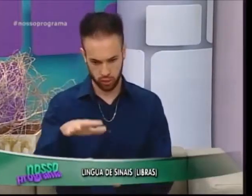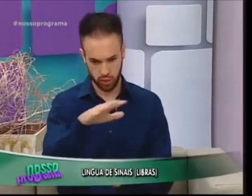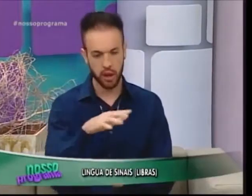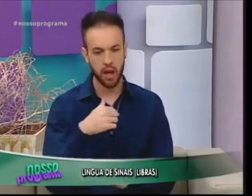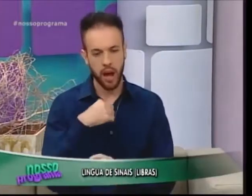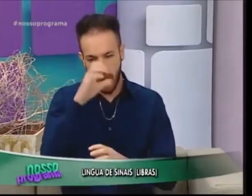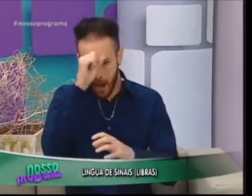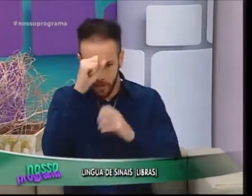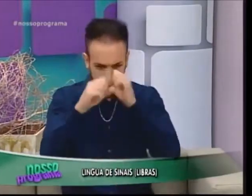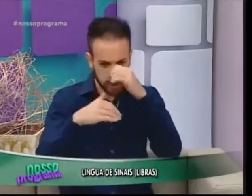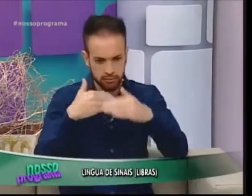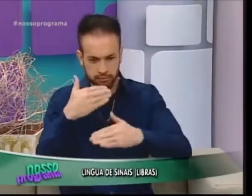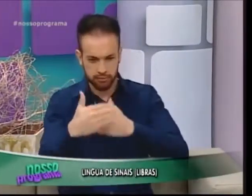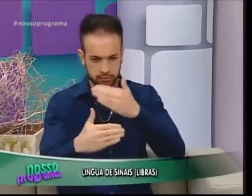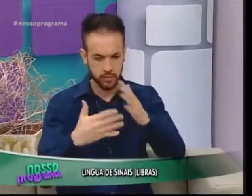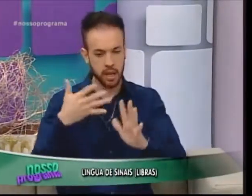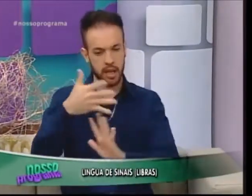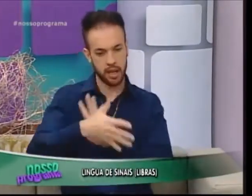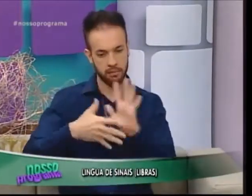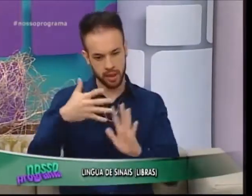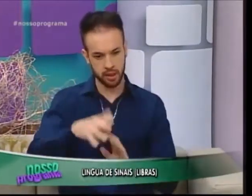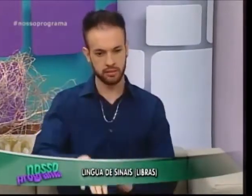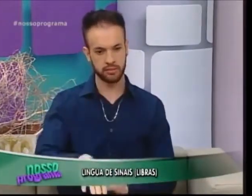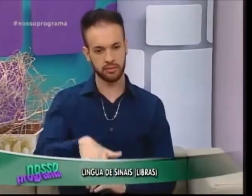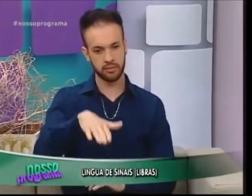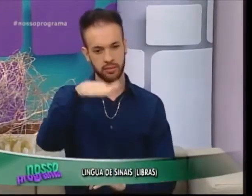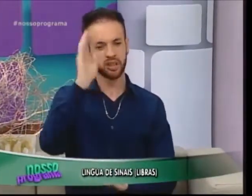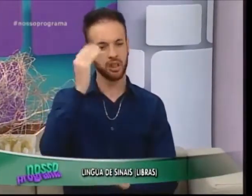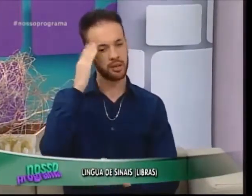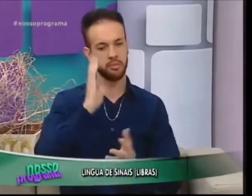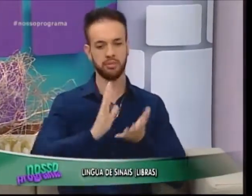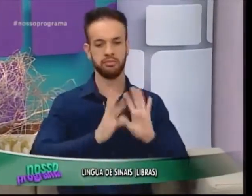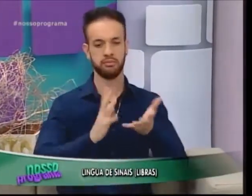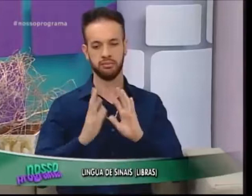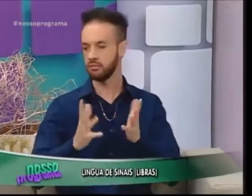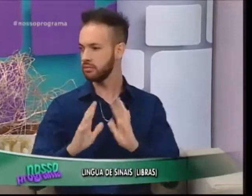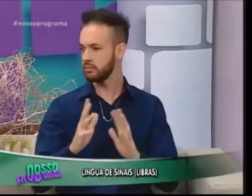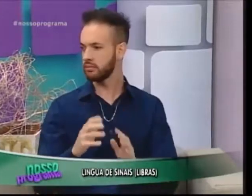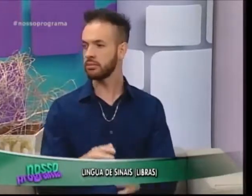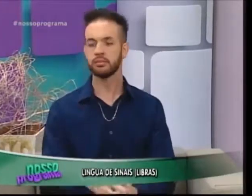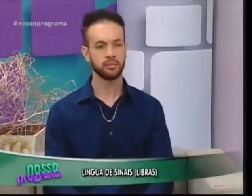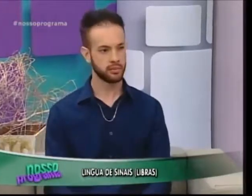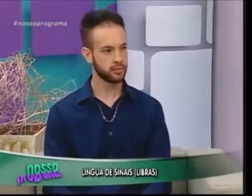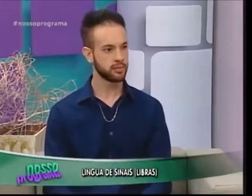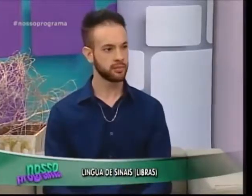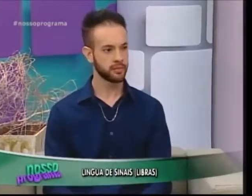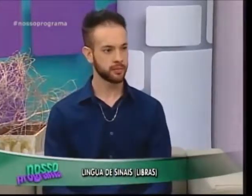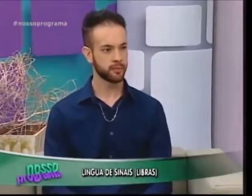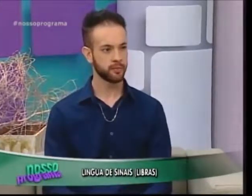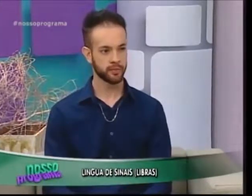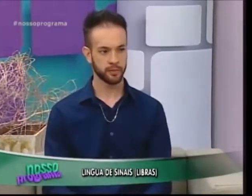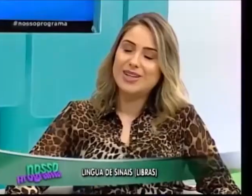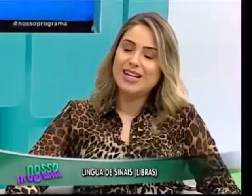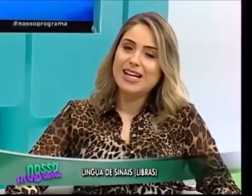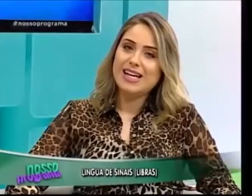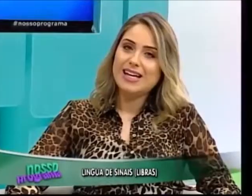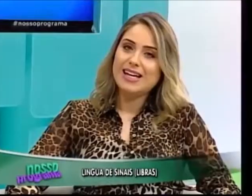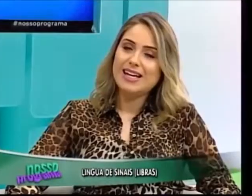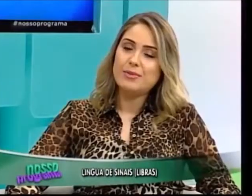estudando também com outros surdos, eu aprendi como se comunicar. Aprendi a Libras também. Muito legal. É